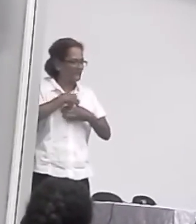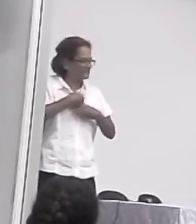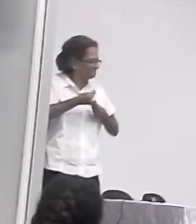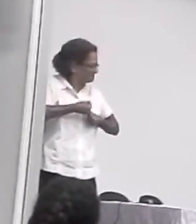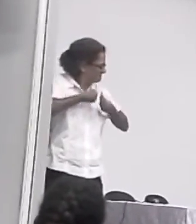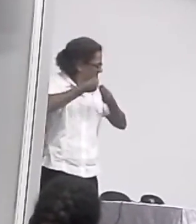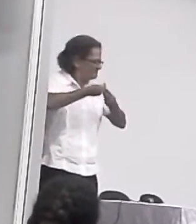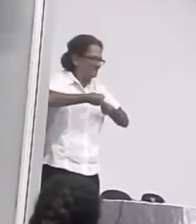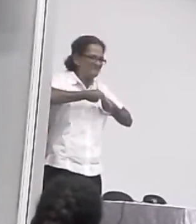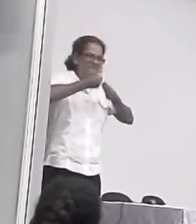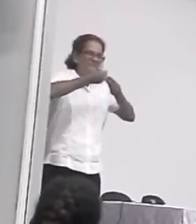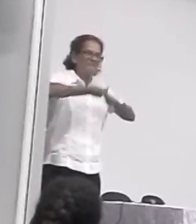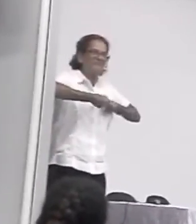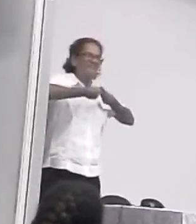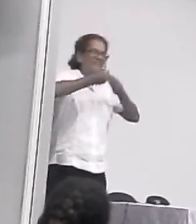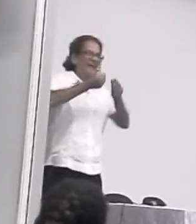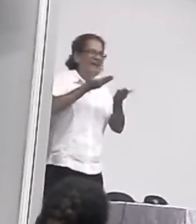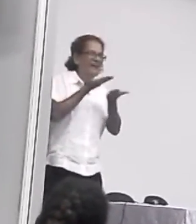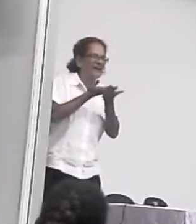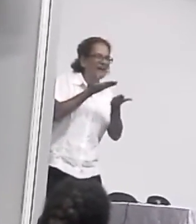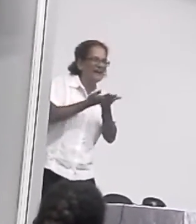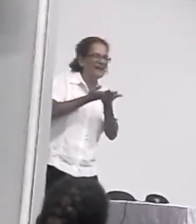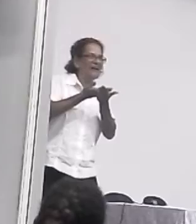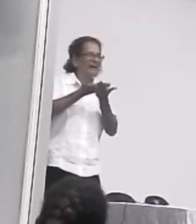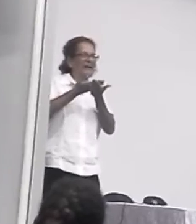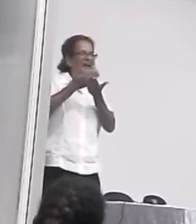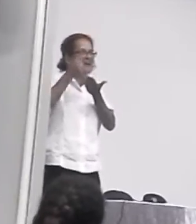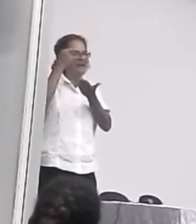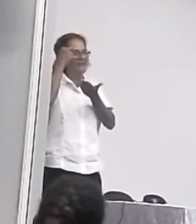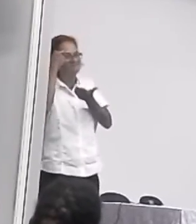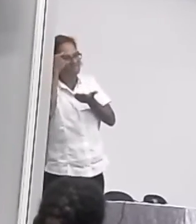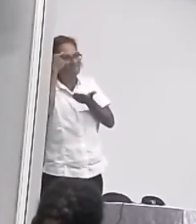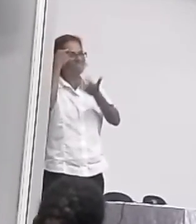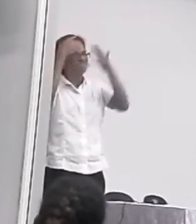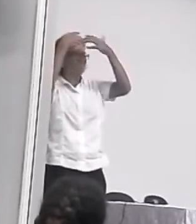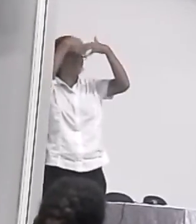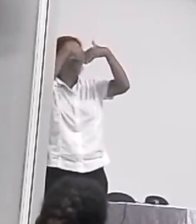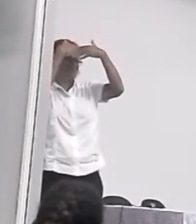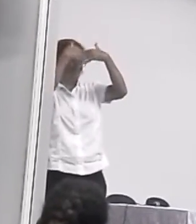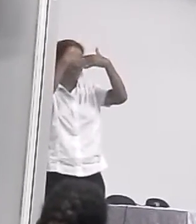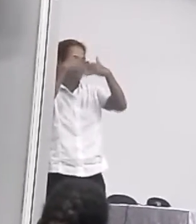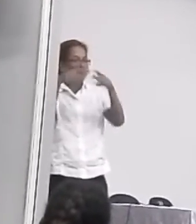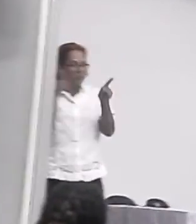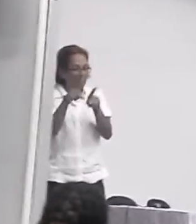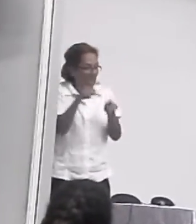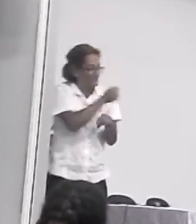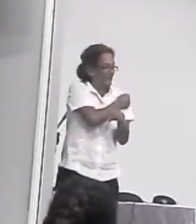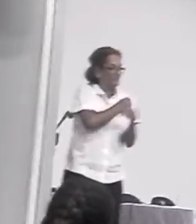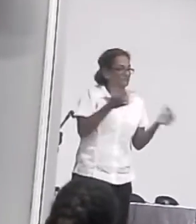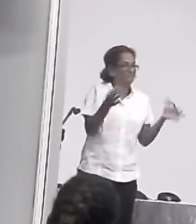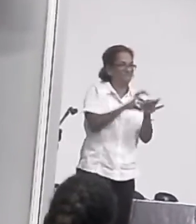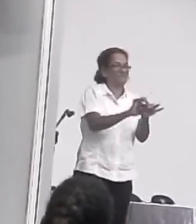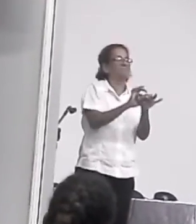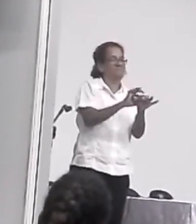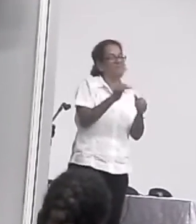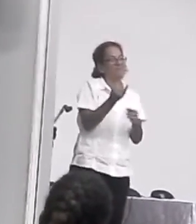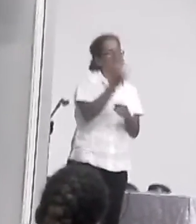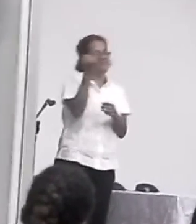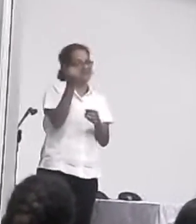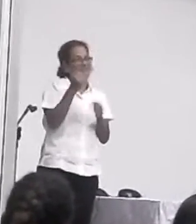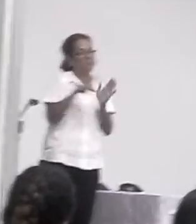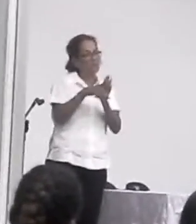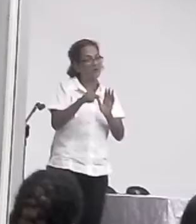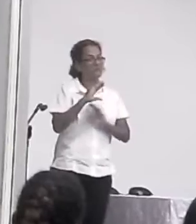lindo, super importante até para hoje. Eu acho, neste sentido, as ciências